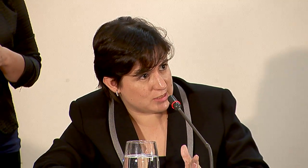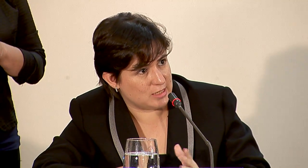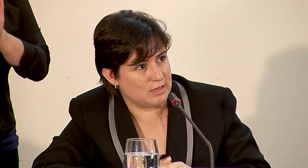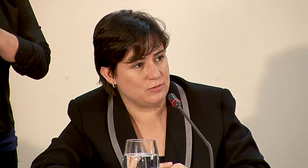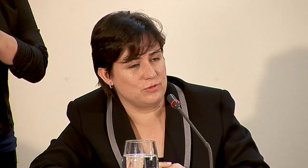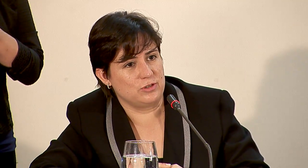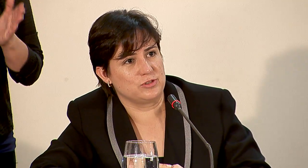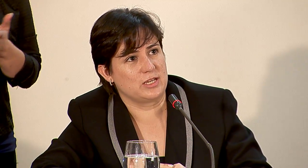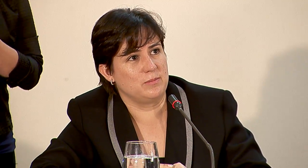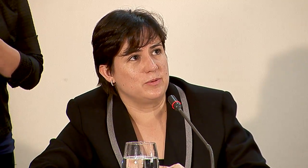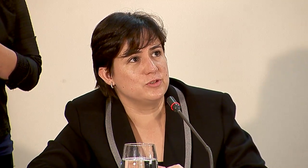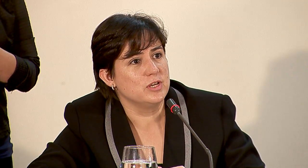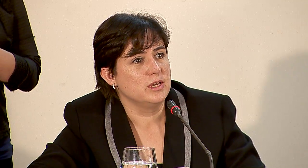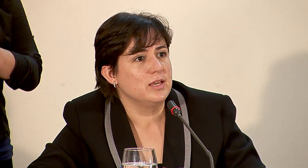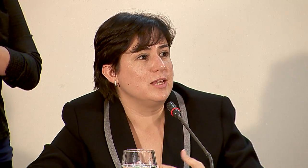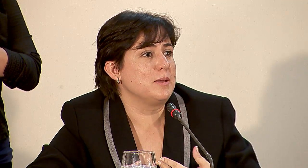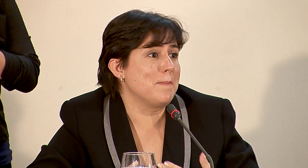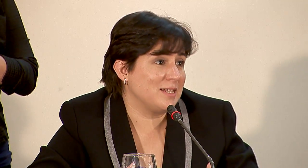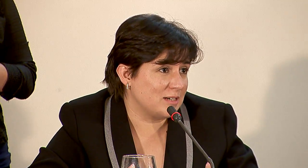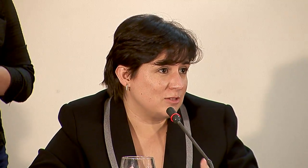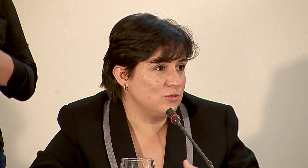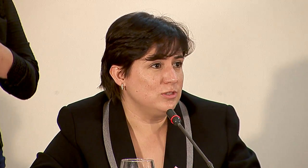ejemplo, este era uno de los ejemplos,